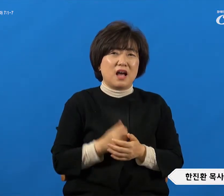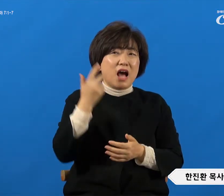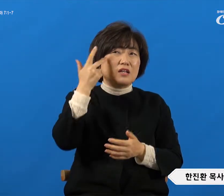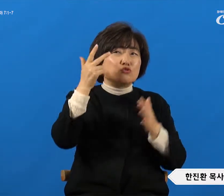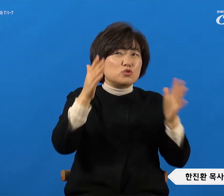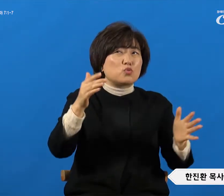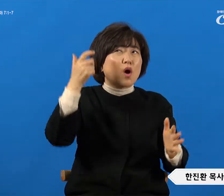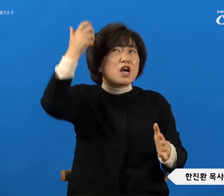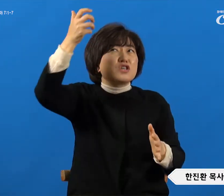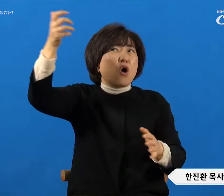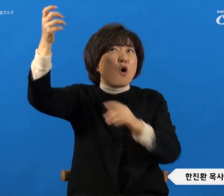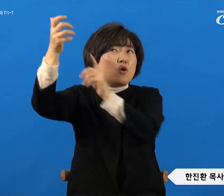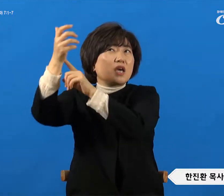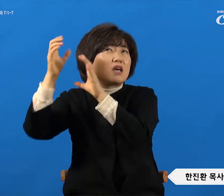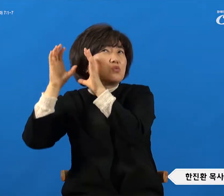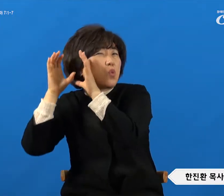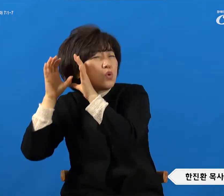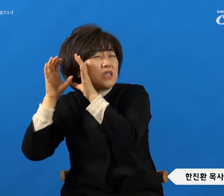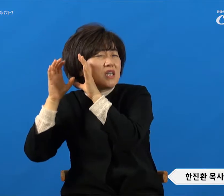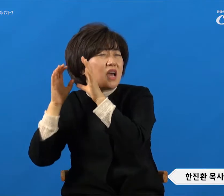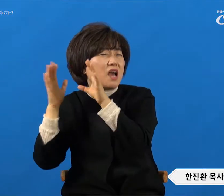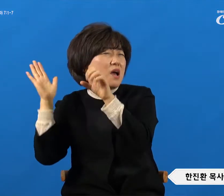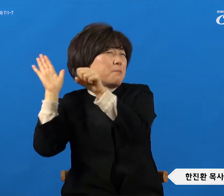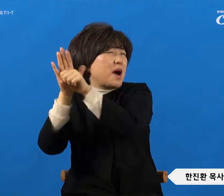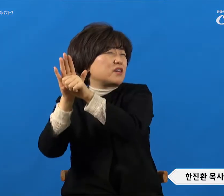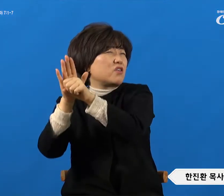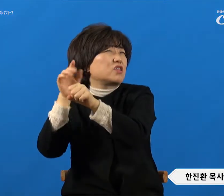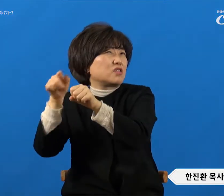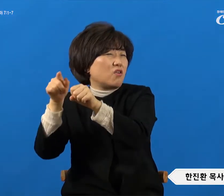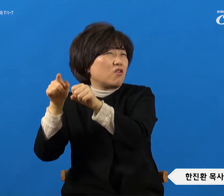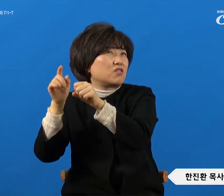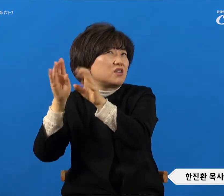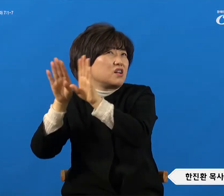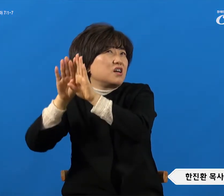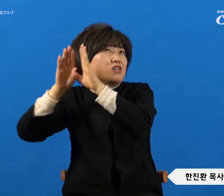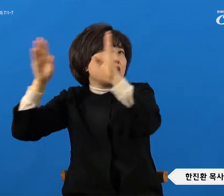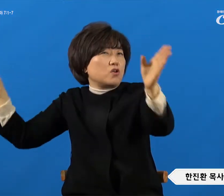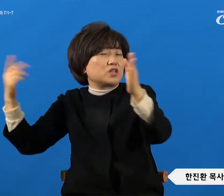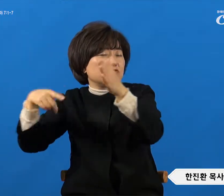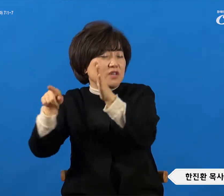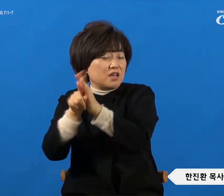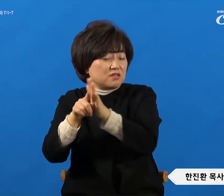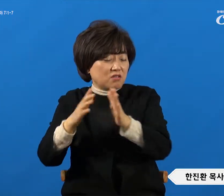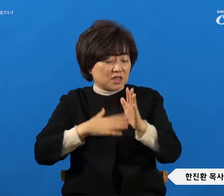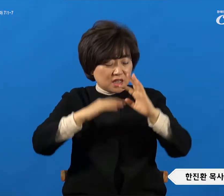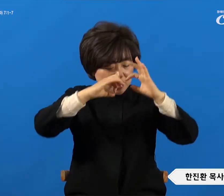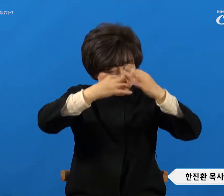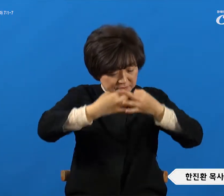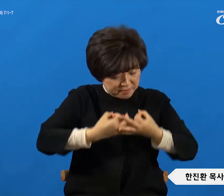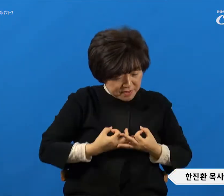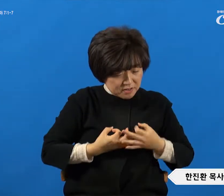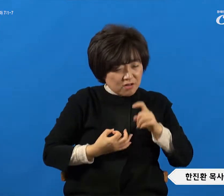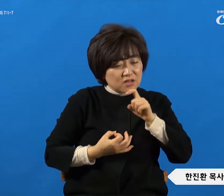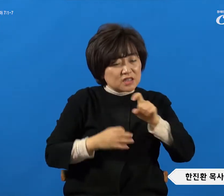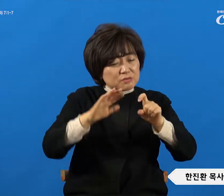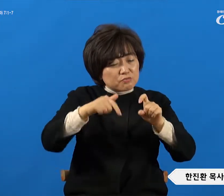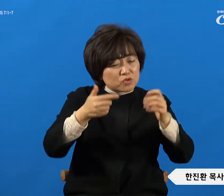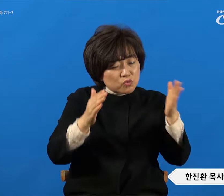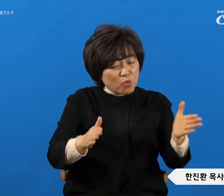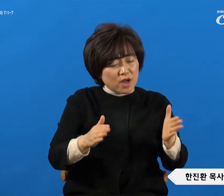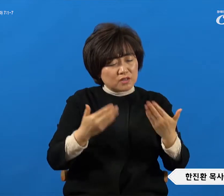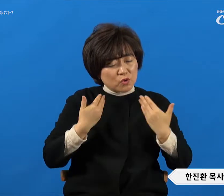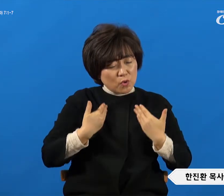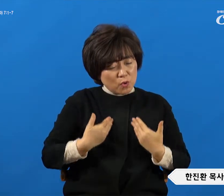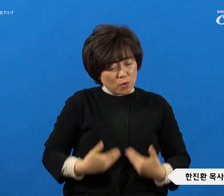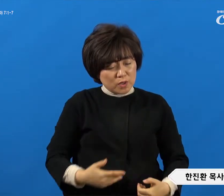소리에 대해서 귀가 꽉 막혀 있던 이 귀를 열도록 좀 자신을 돌아보면서 조용히 기도하는 시간이